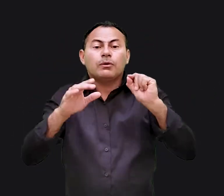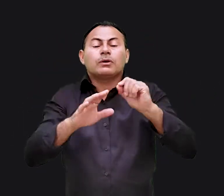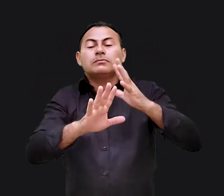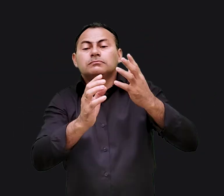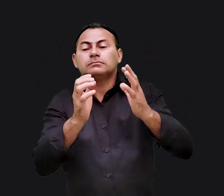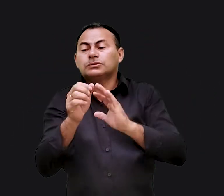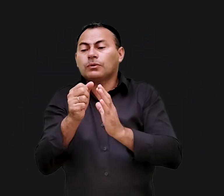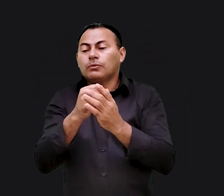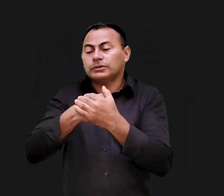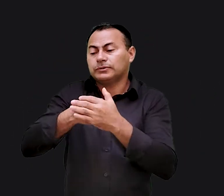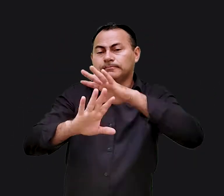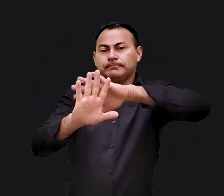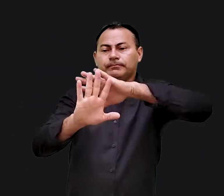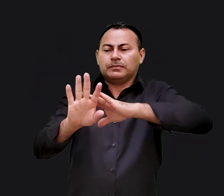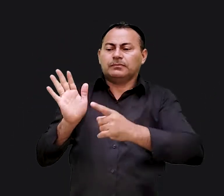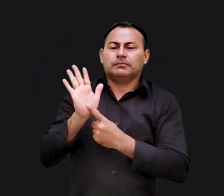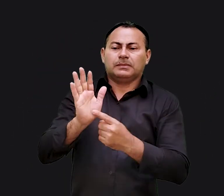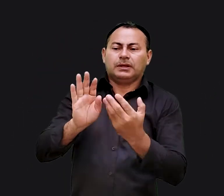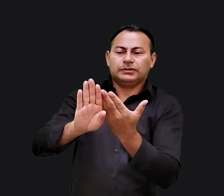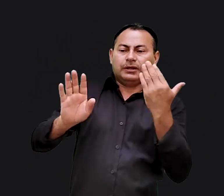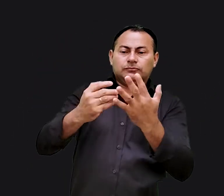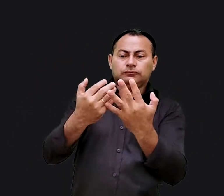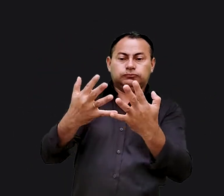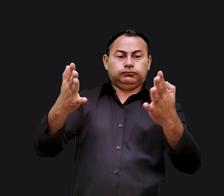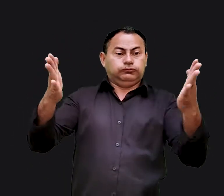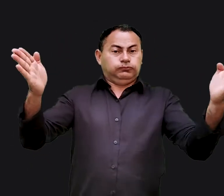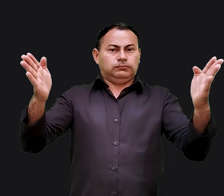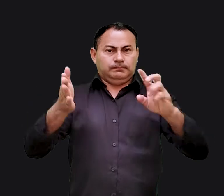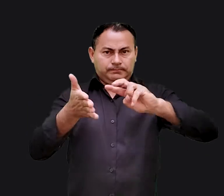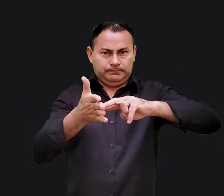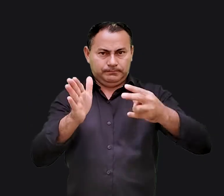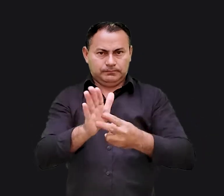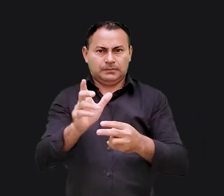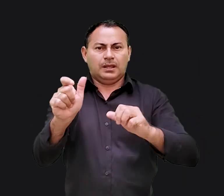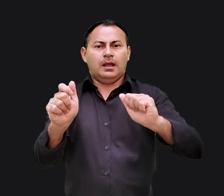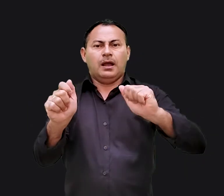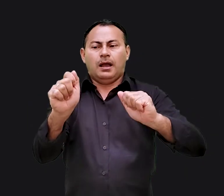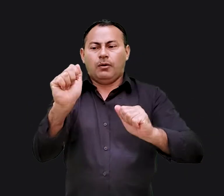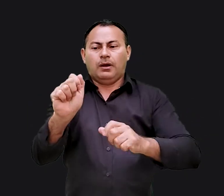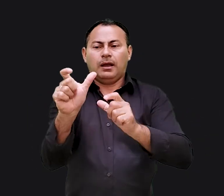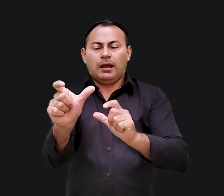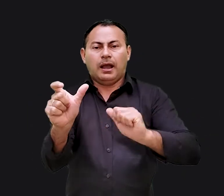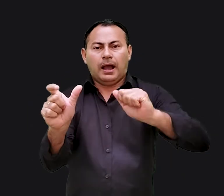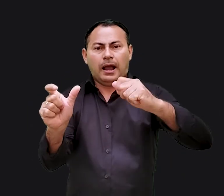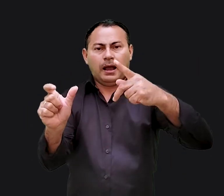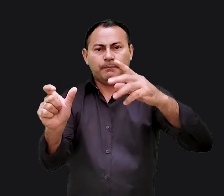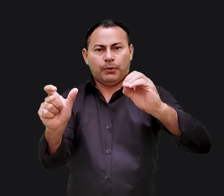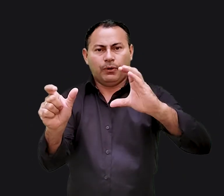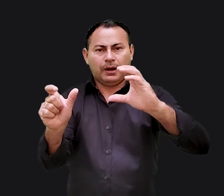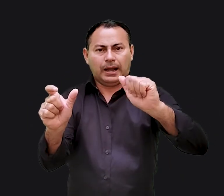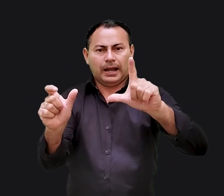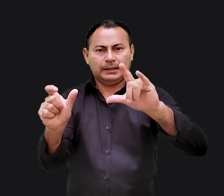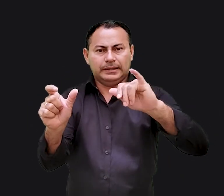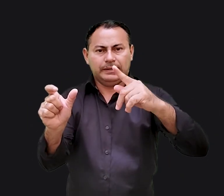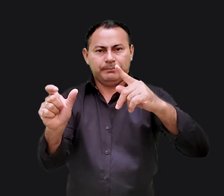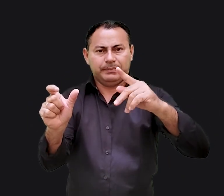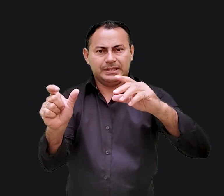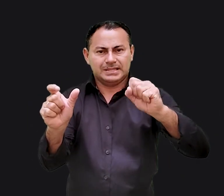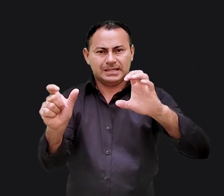há como saber o que há por trás do véu até que ele seja removido. O significado da palavra Apocalipse é esse: remover o véu